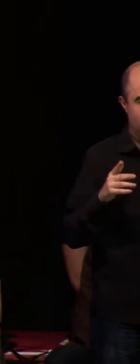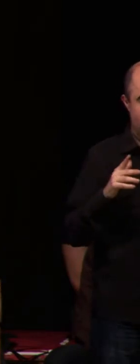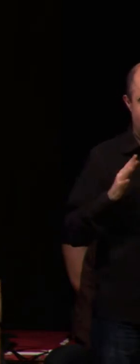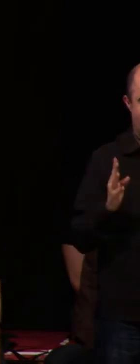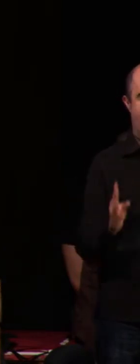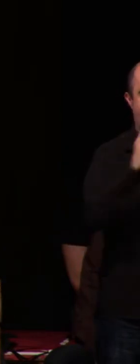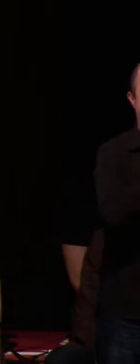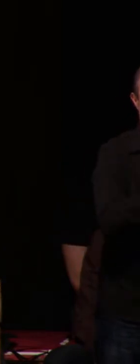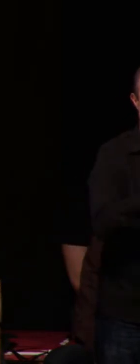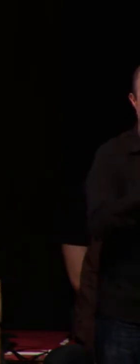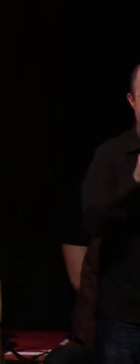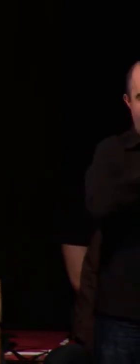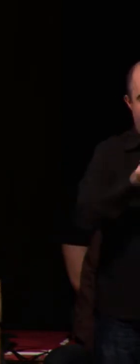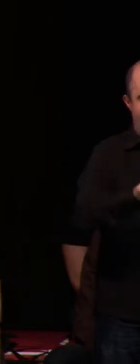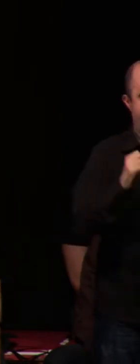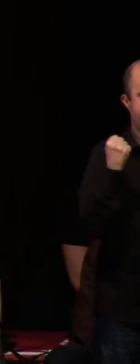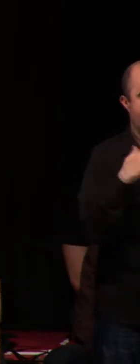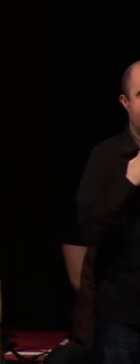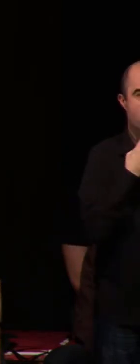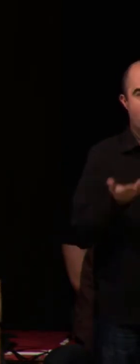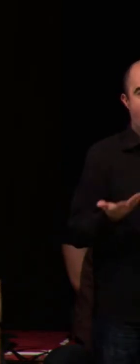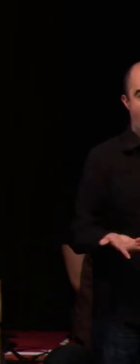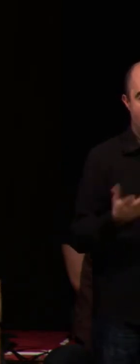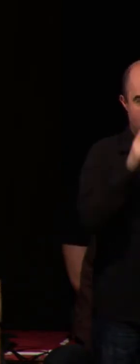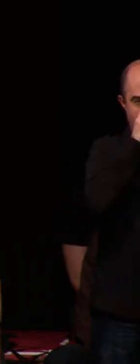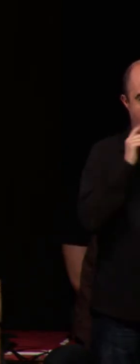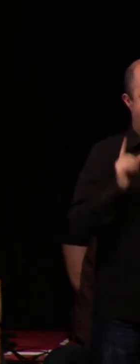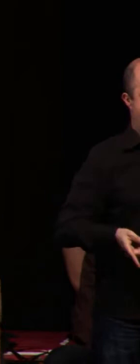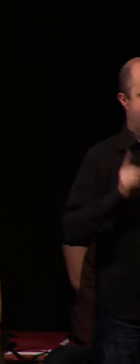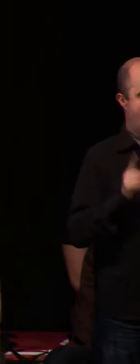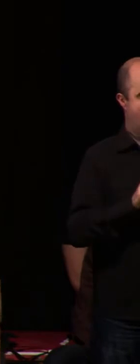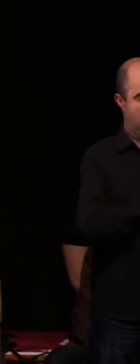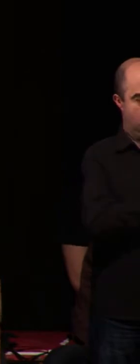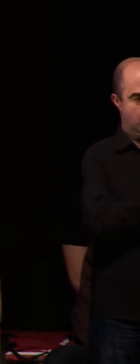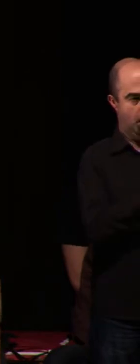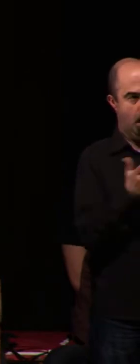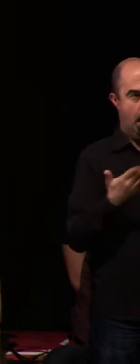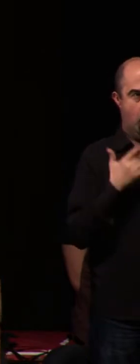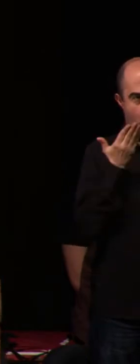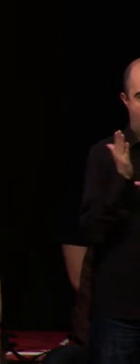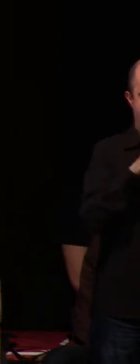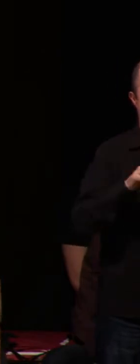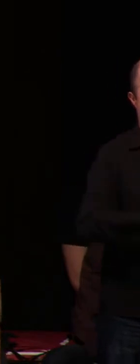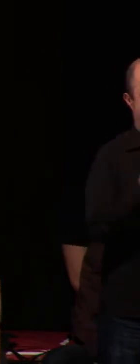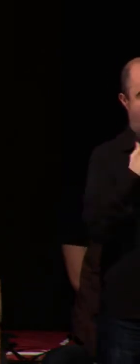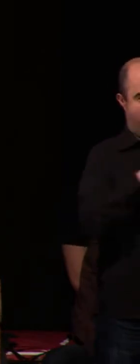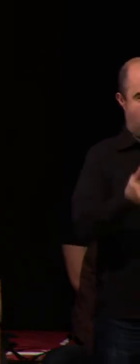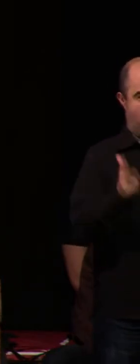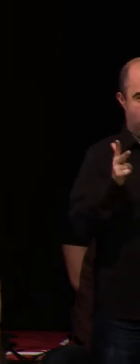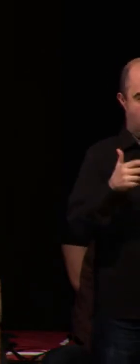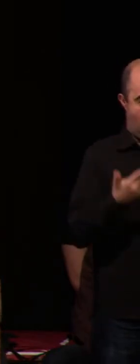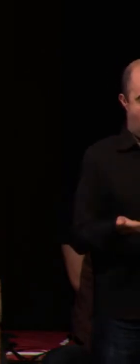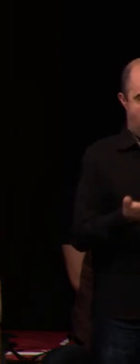van determinar que allò que realment trencava amb la dictadura franquista era una proposta de ruptura democràtica que avui